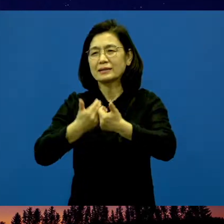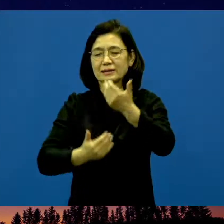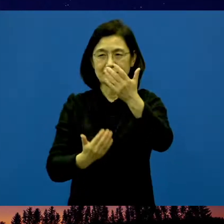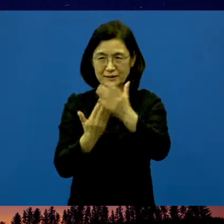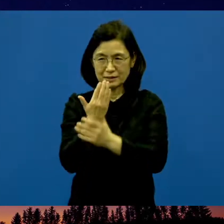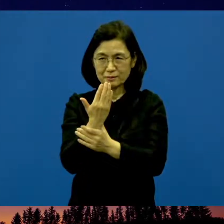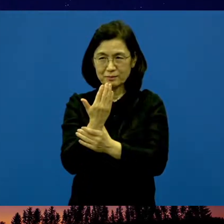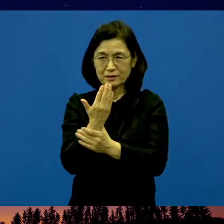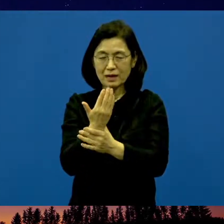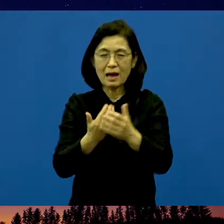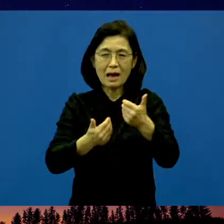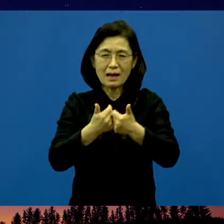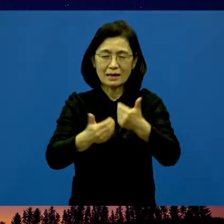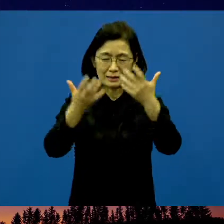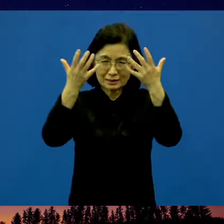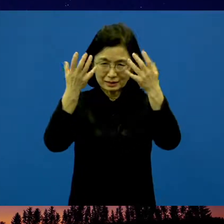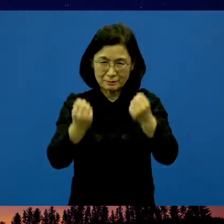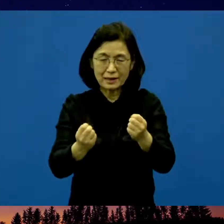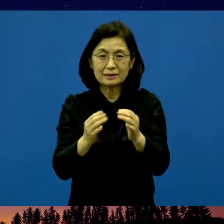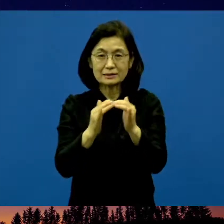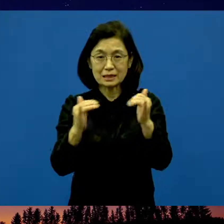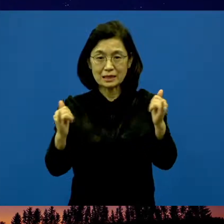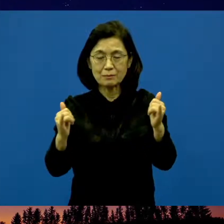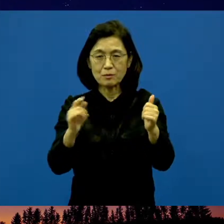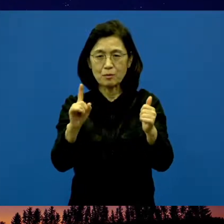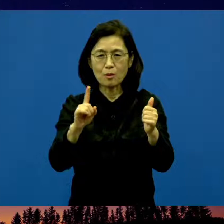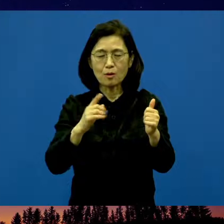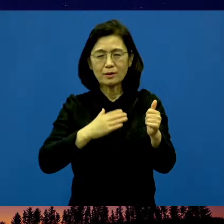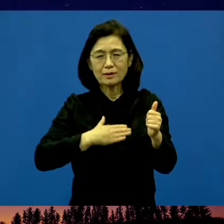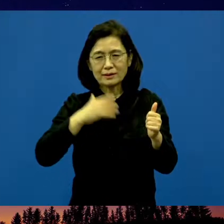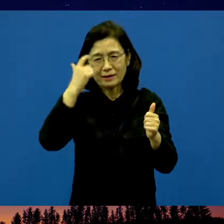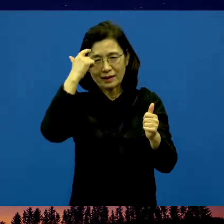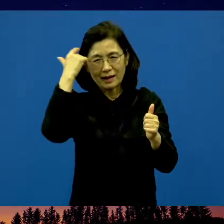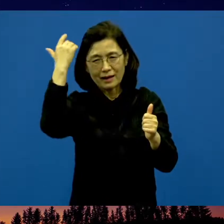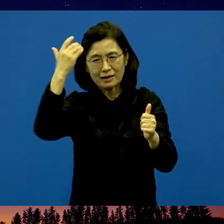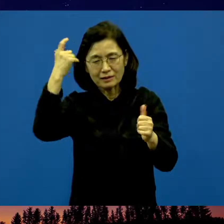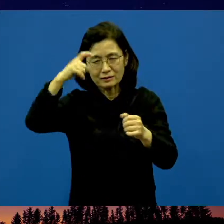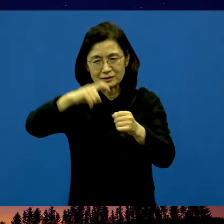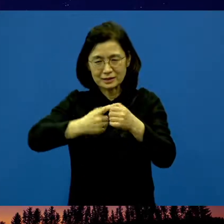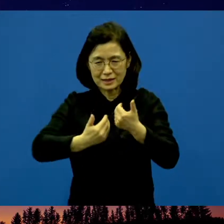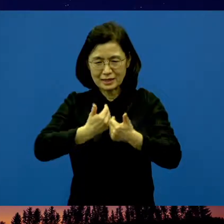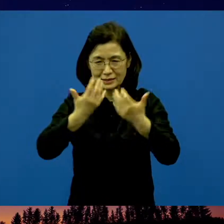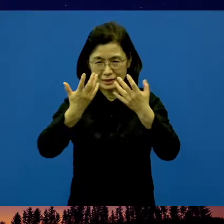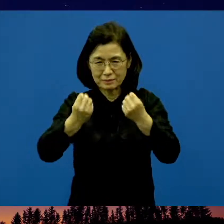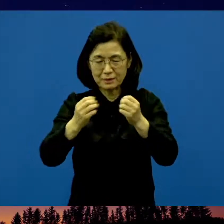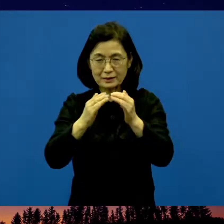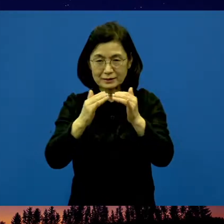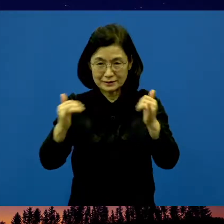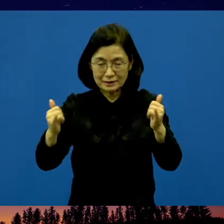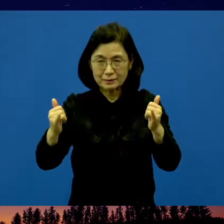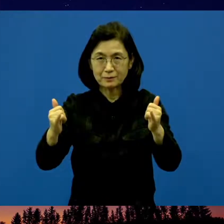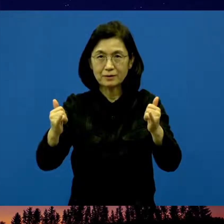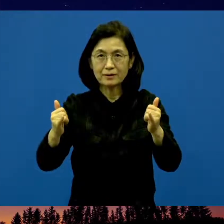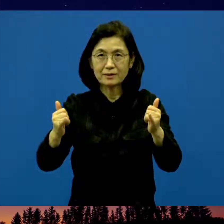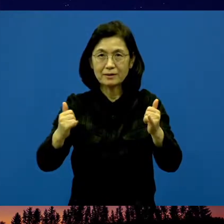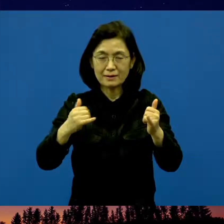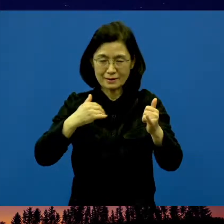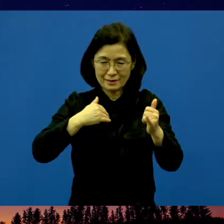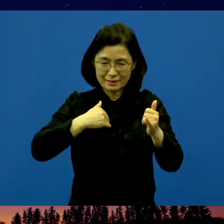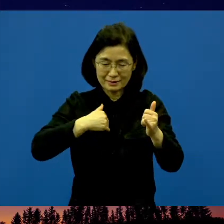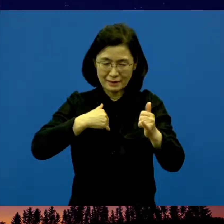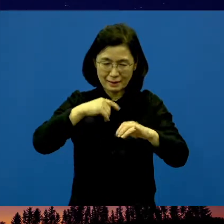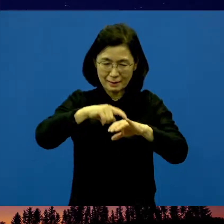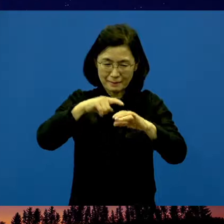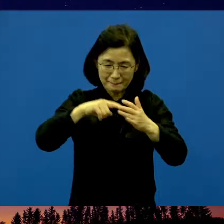사람들, 그래서 내 안에 아직도 영적인 갈등이 많이 일어난 사람들은 내적인 내면 세계 속에